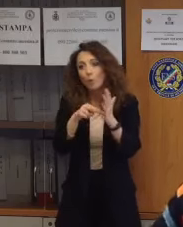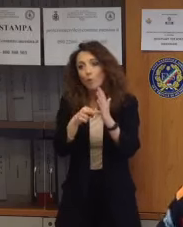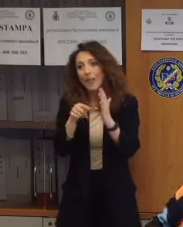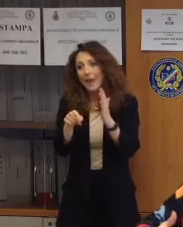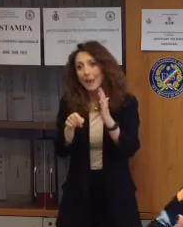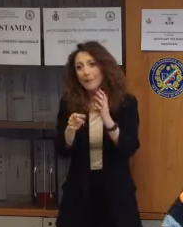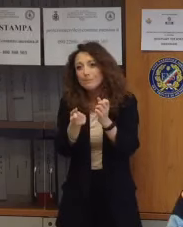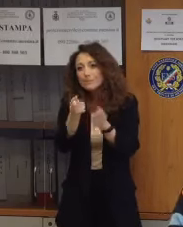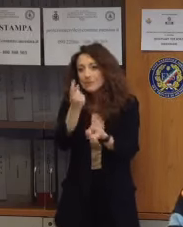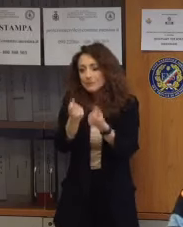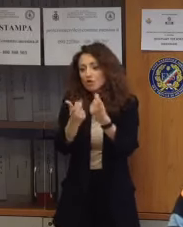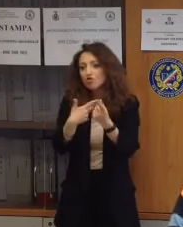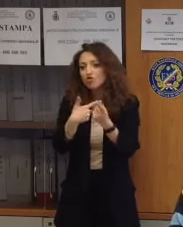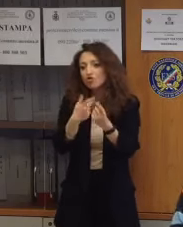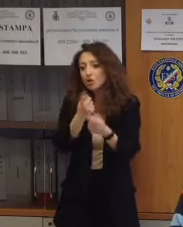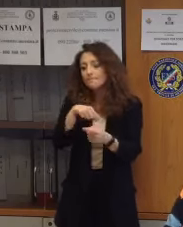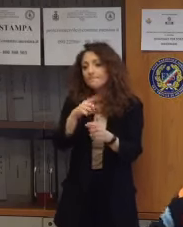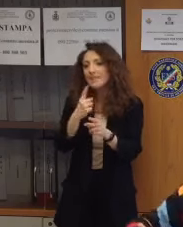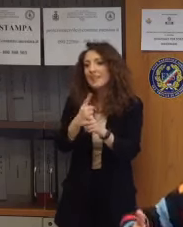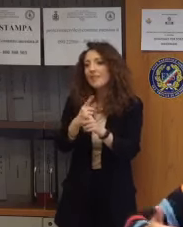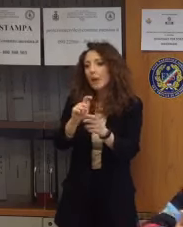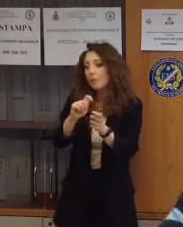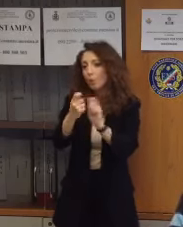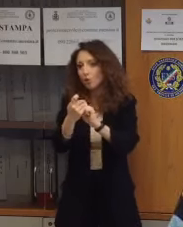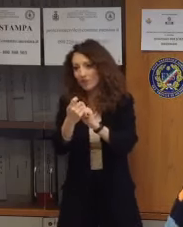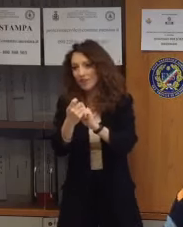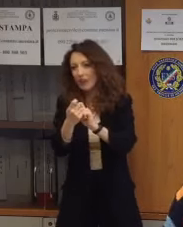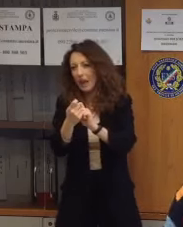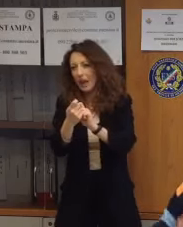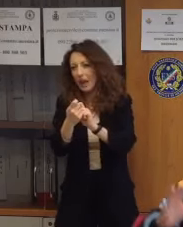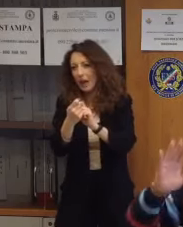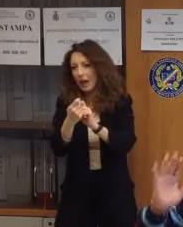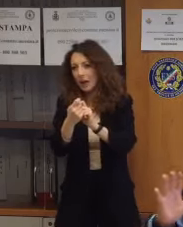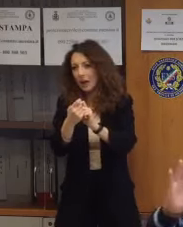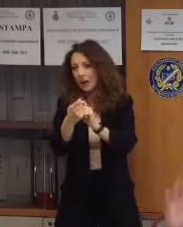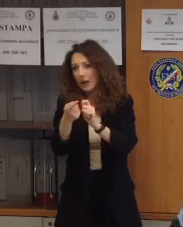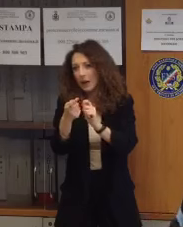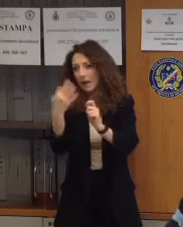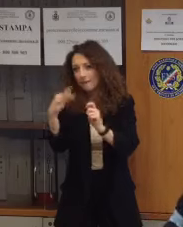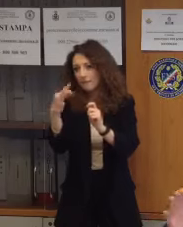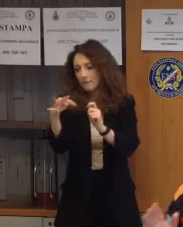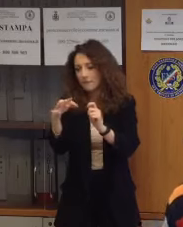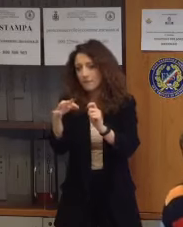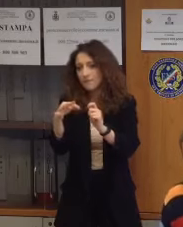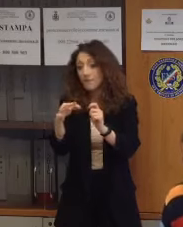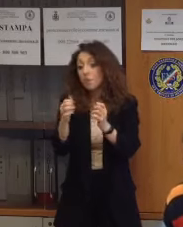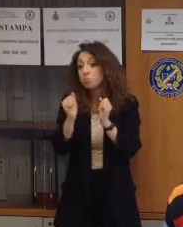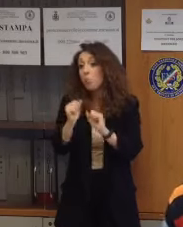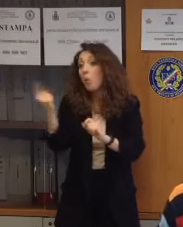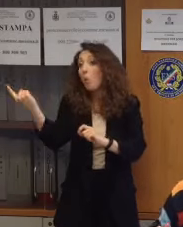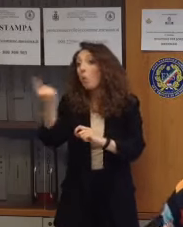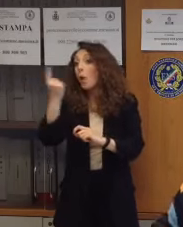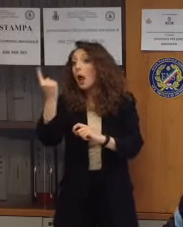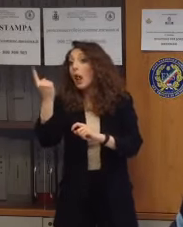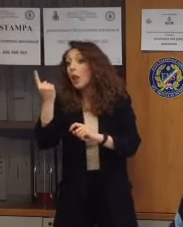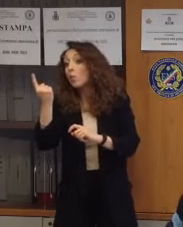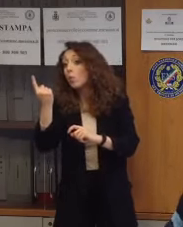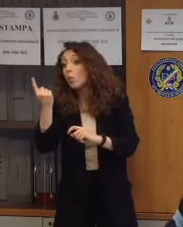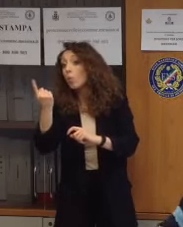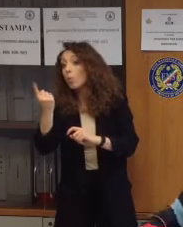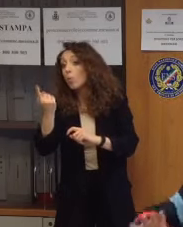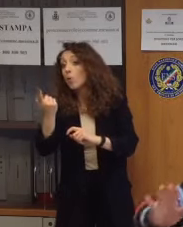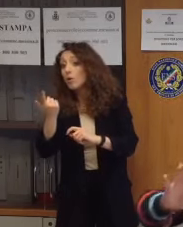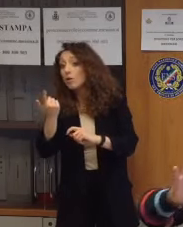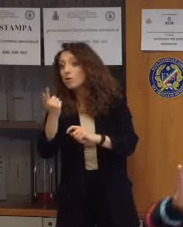naturalmente qualcuno si può inserire, e parto dal presupposto che lo fa perché in buona fede,